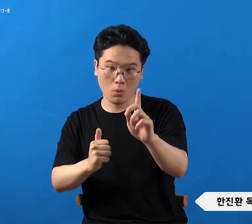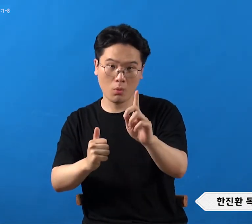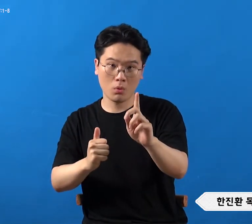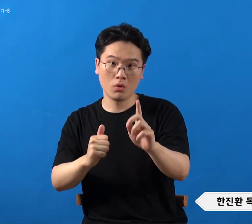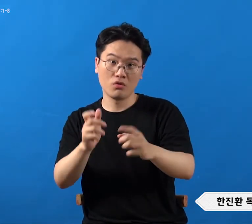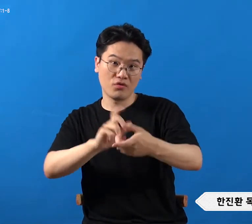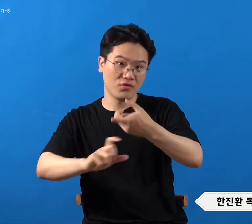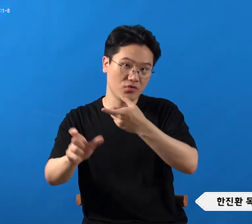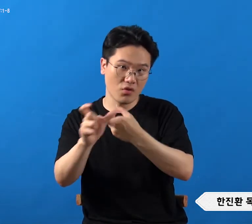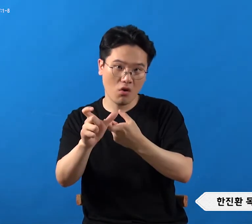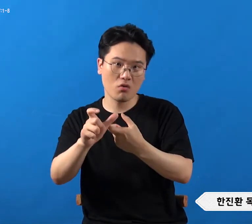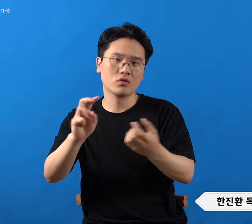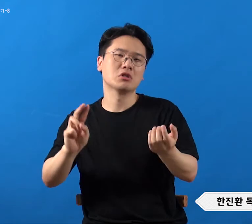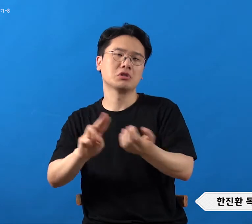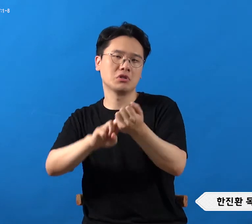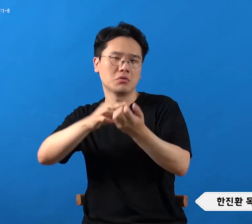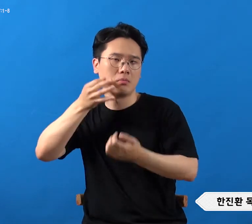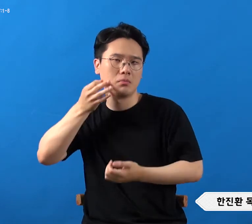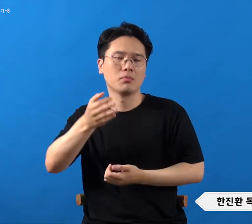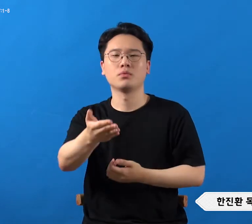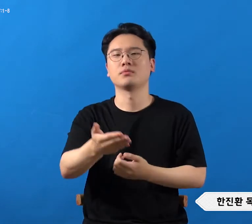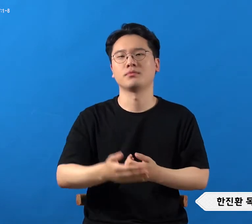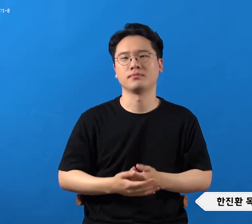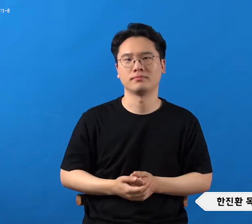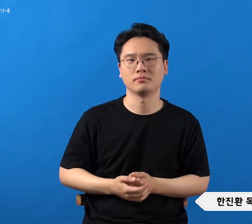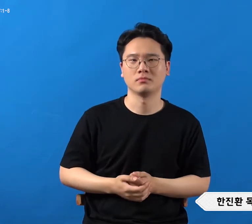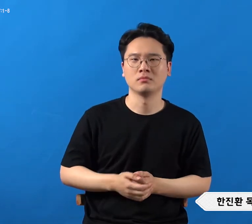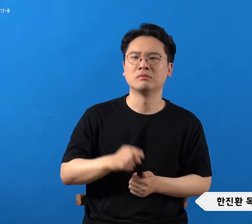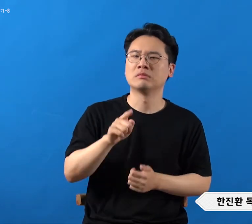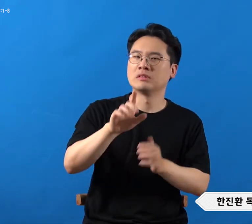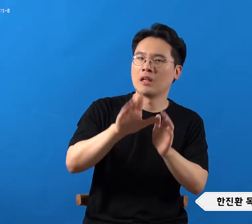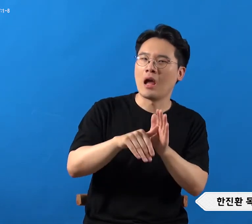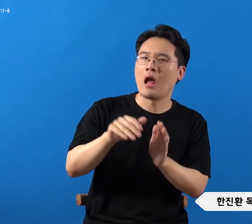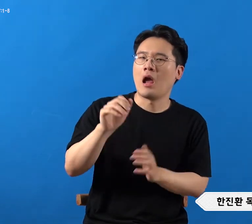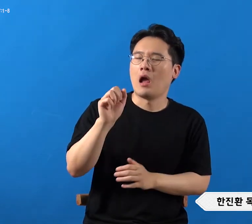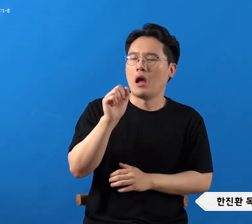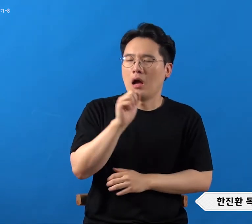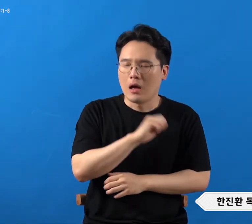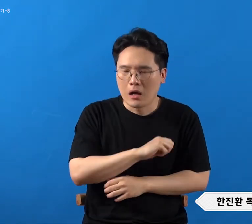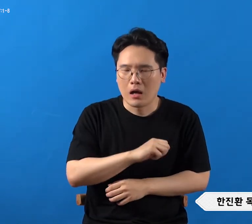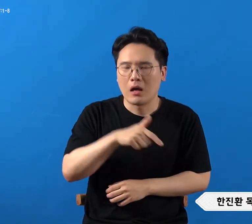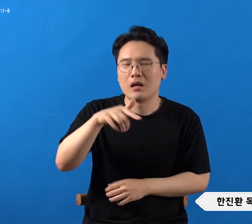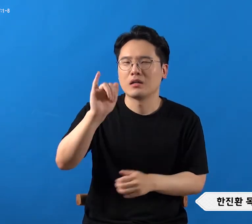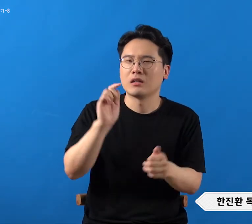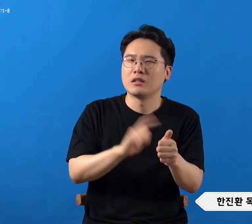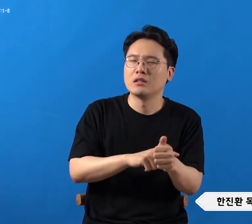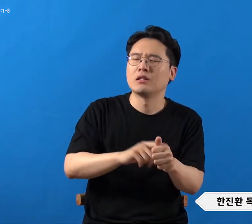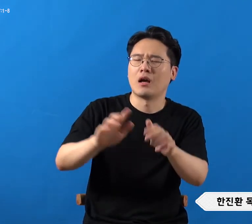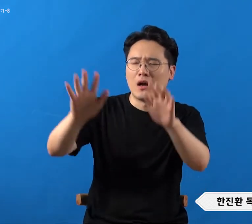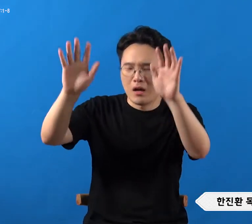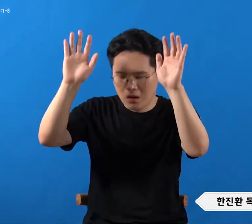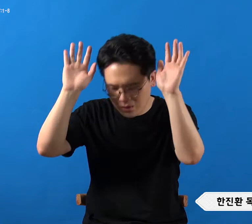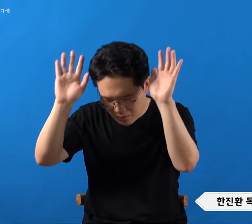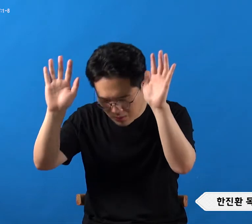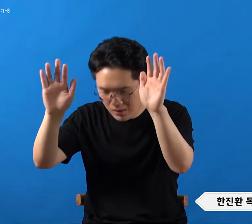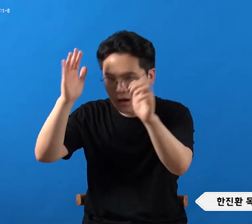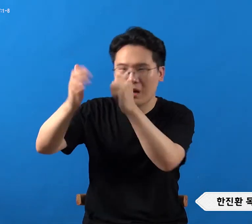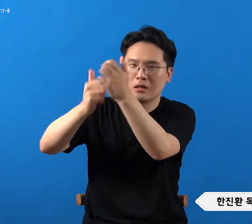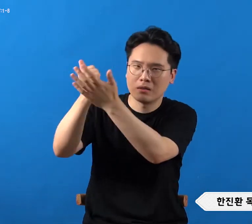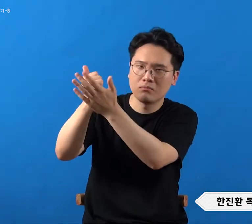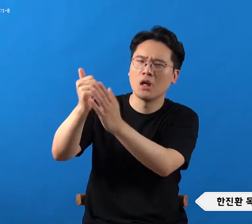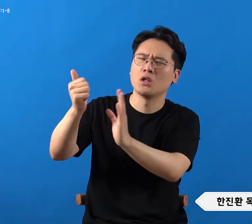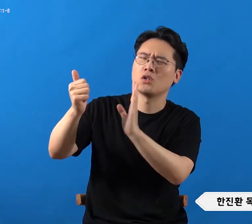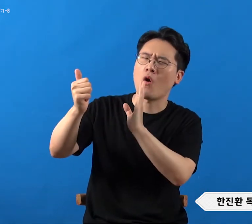주변에만 이슬이 흠뻑 내리게 했습니다. 그제야 기드온이 두 손 바짝 들면서 아이고 하나님,